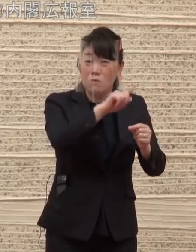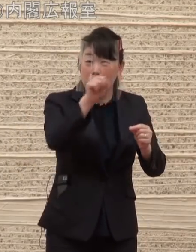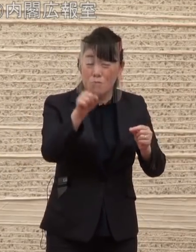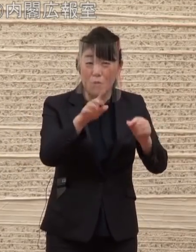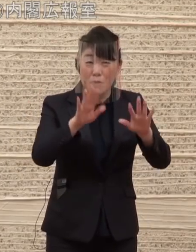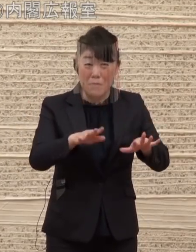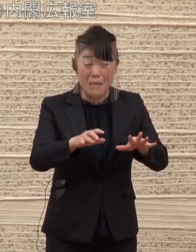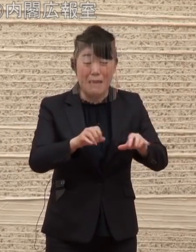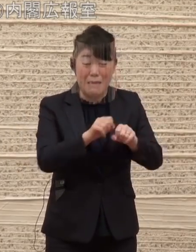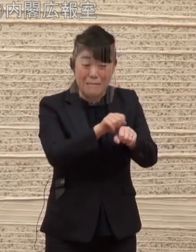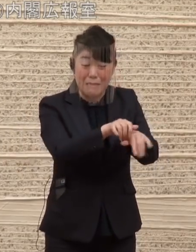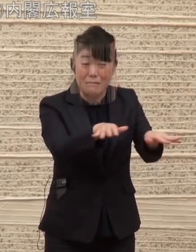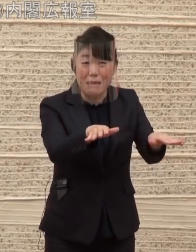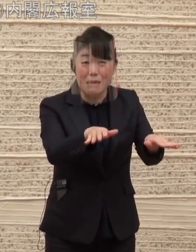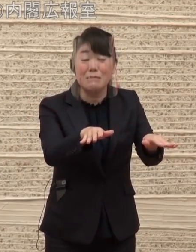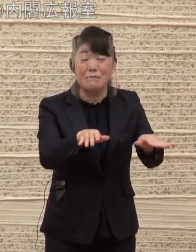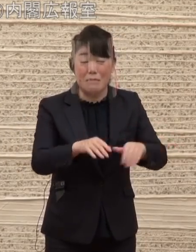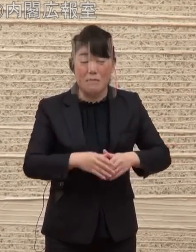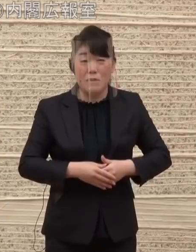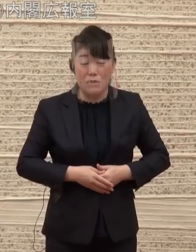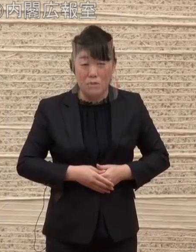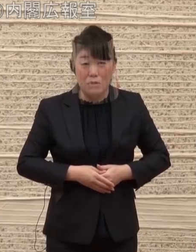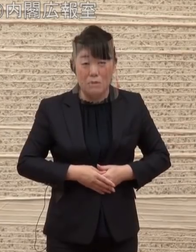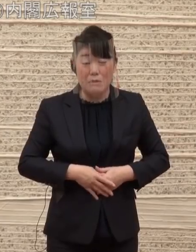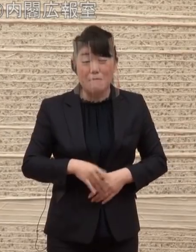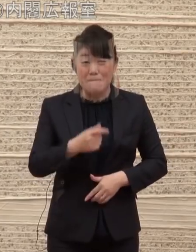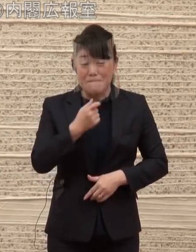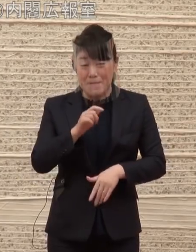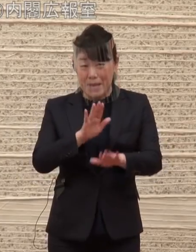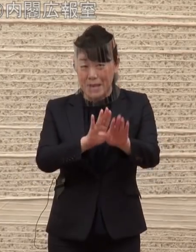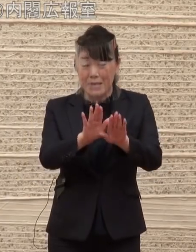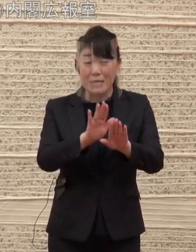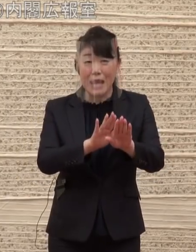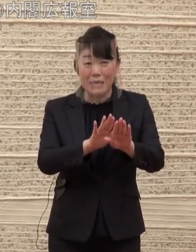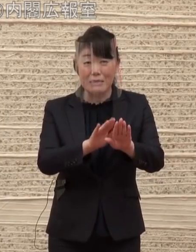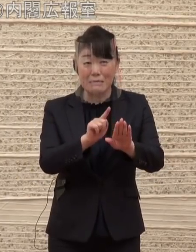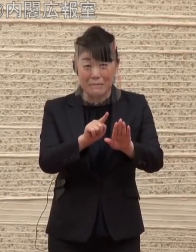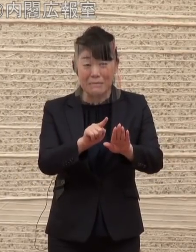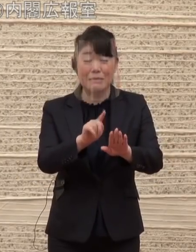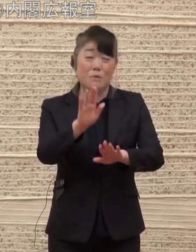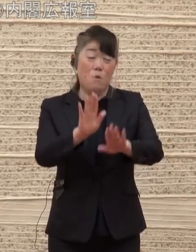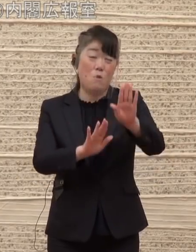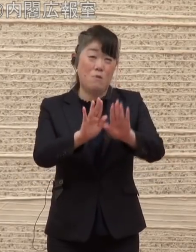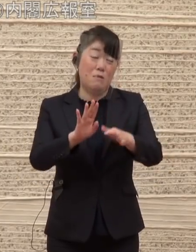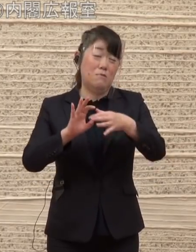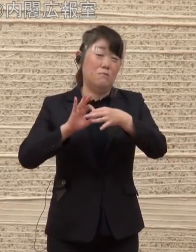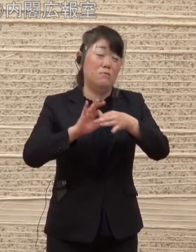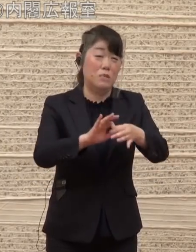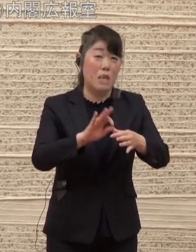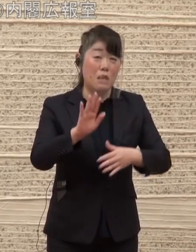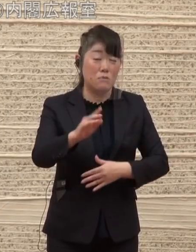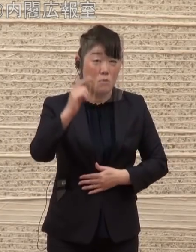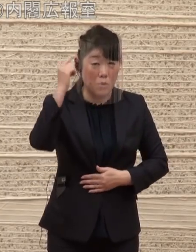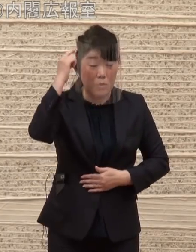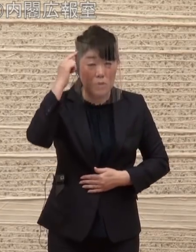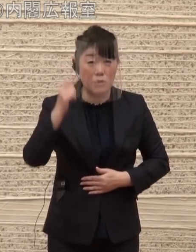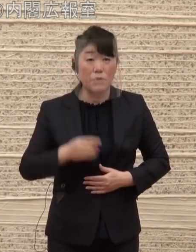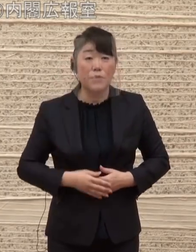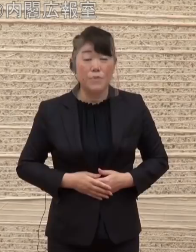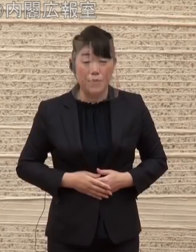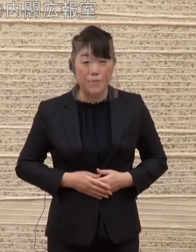拡大が継続をしています警戒が必要な状態が続いていると民主党をしておりますのでただ